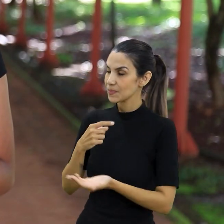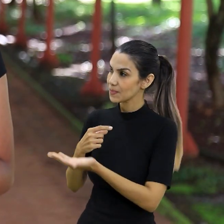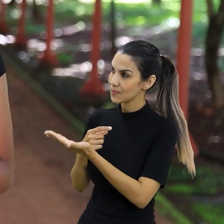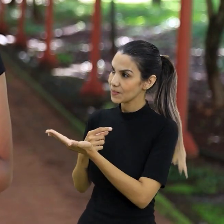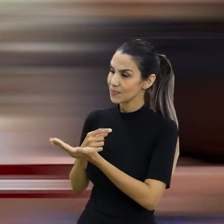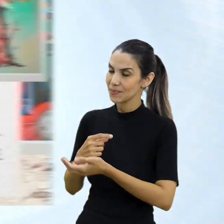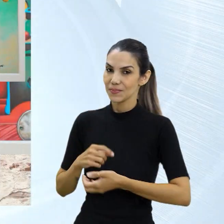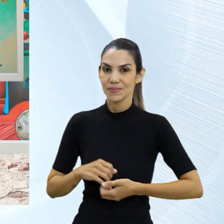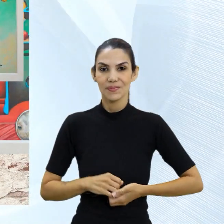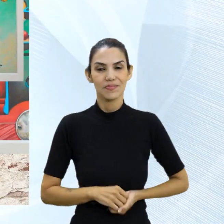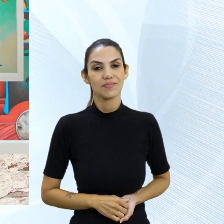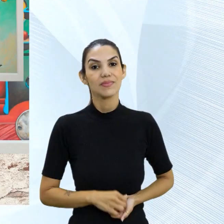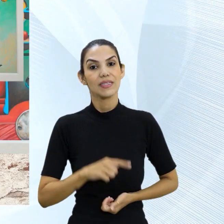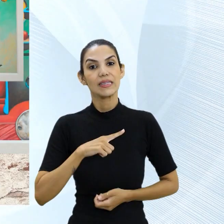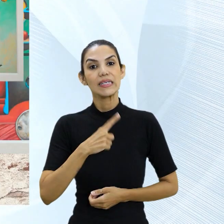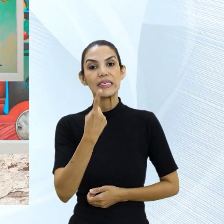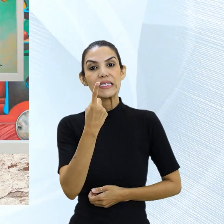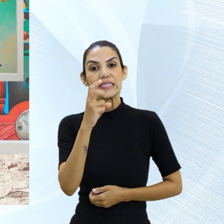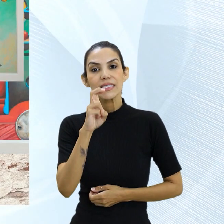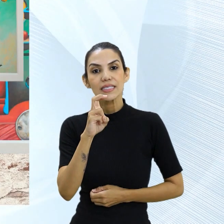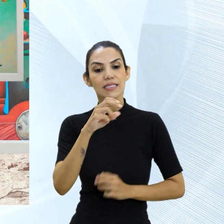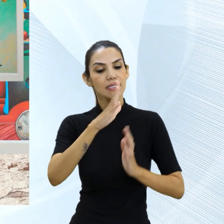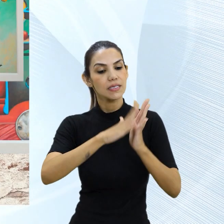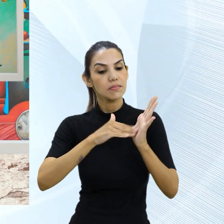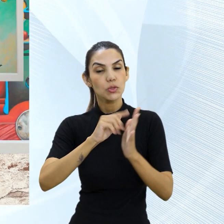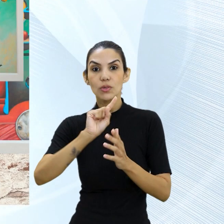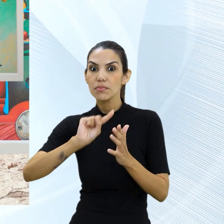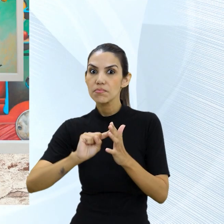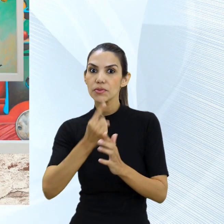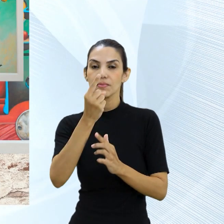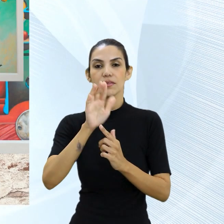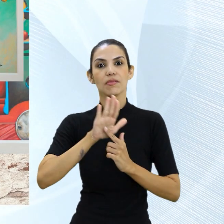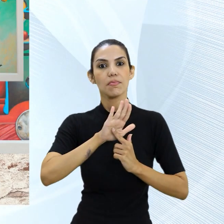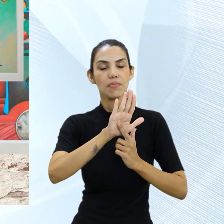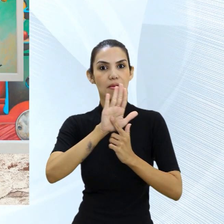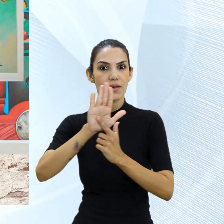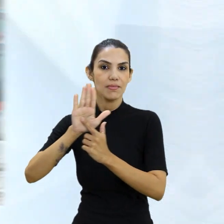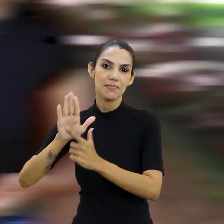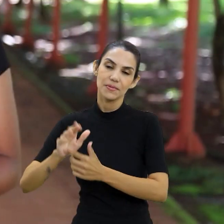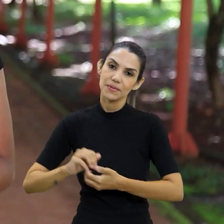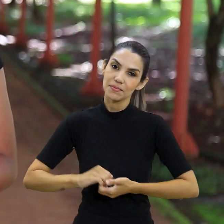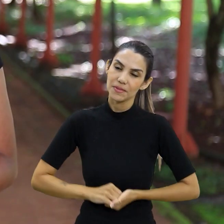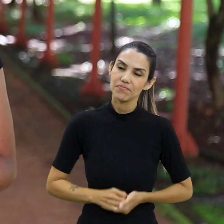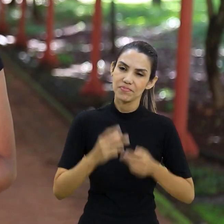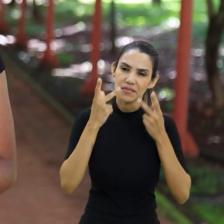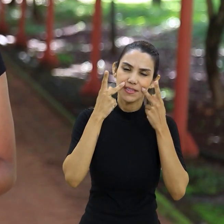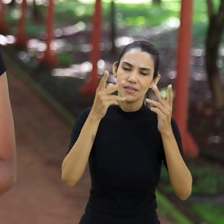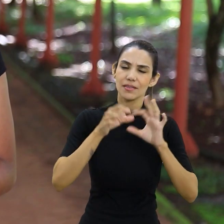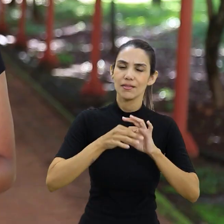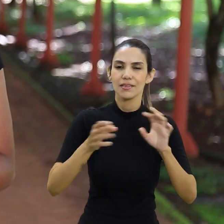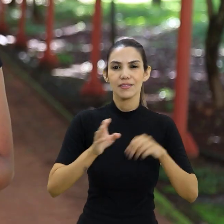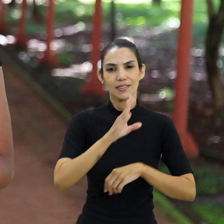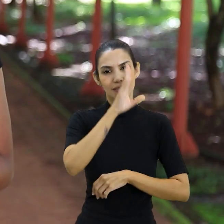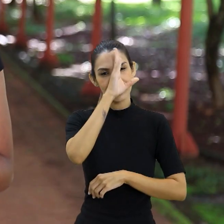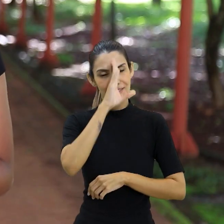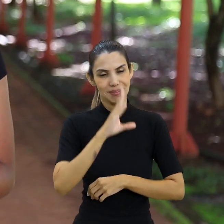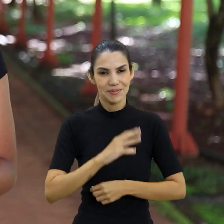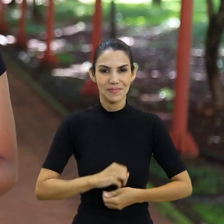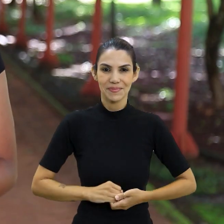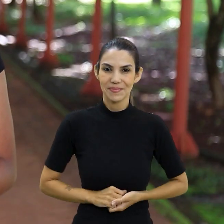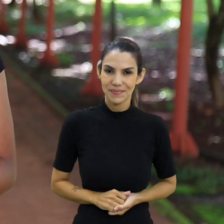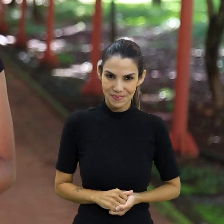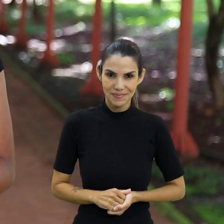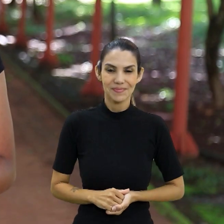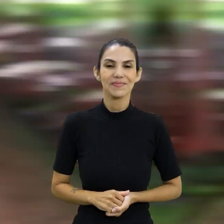da UFG. São 15 pinturas inéditas de acrílico sobre tela. A visitação é gratuita e aberta para